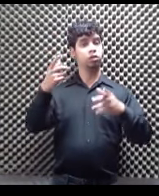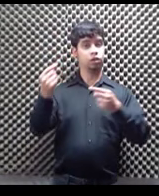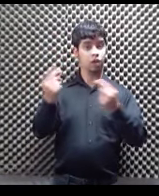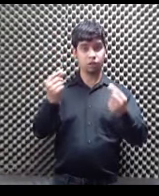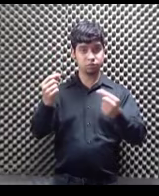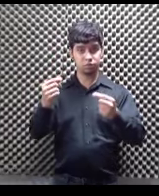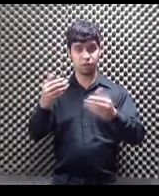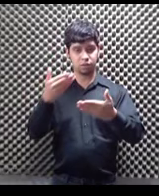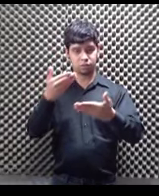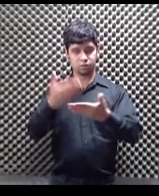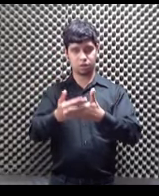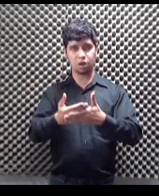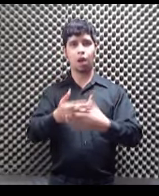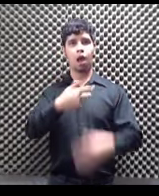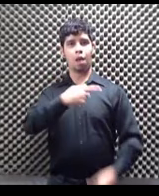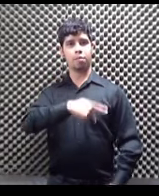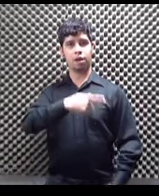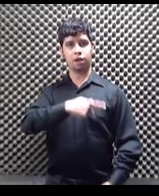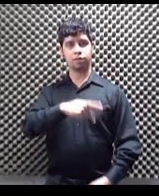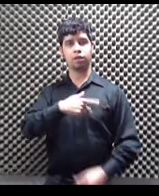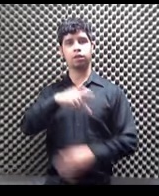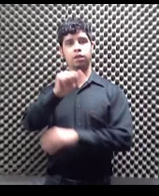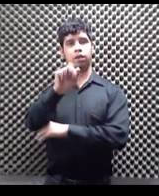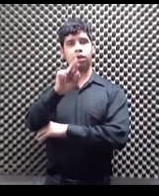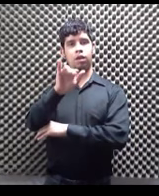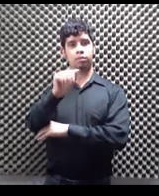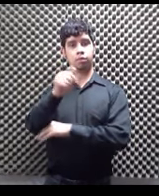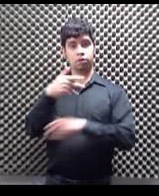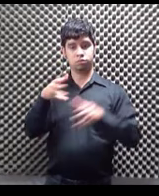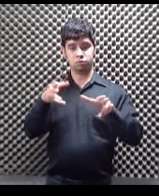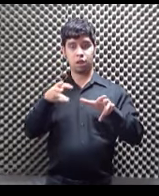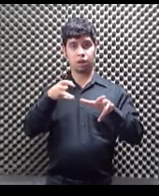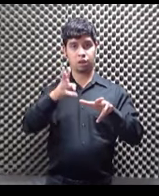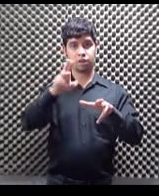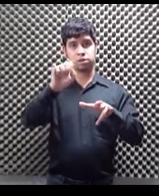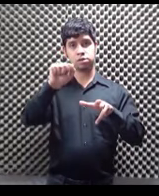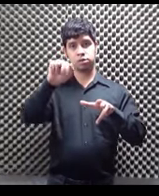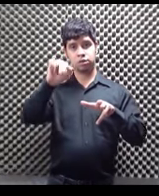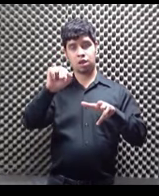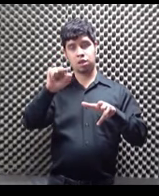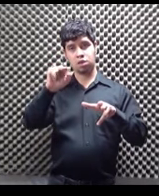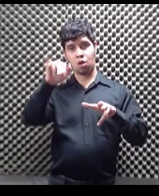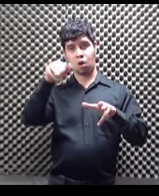a la Plaza de Armas y usted sube por la calle San José. Va